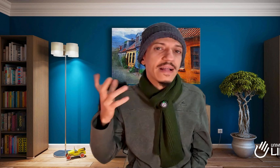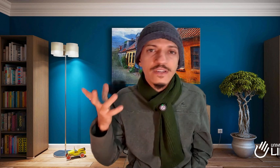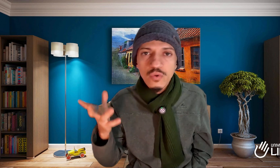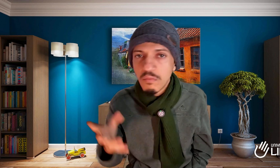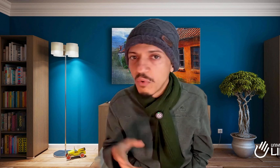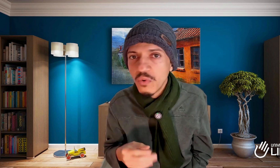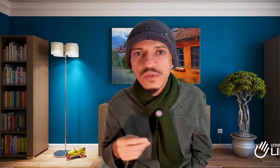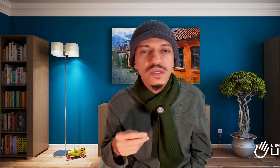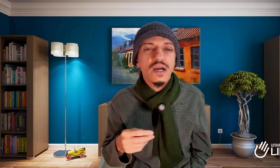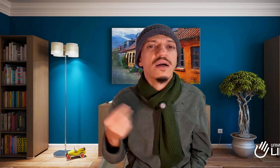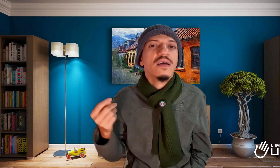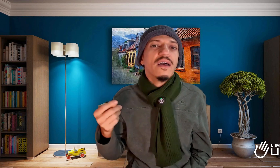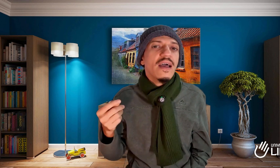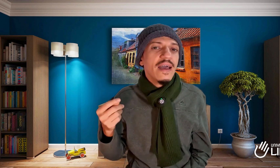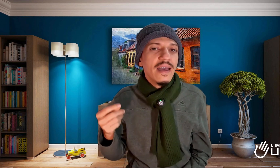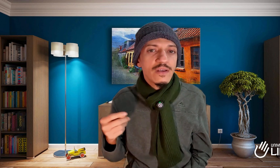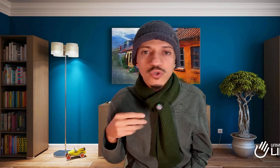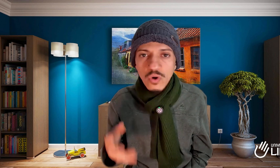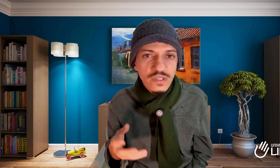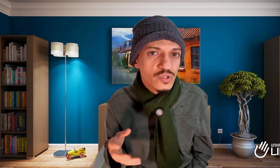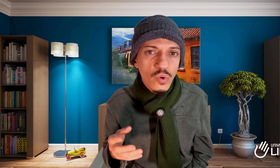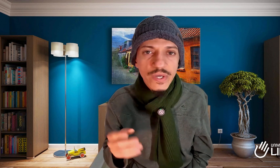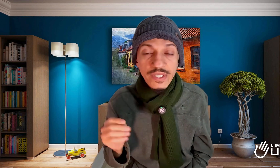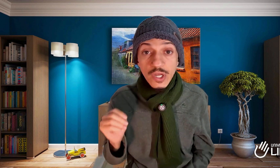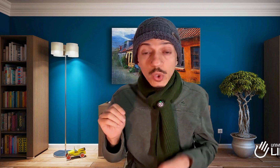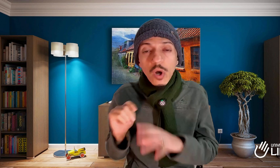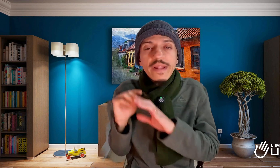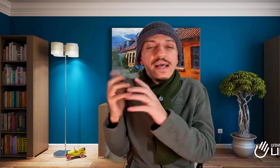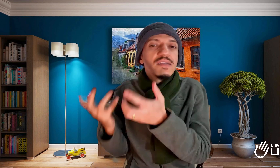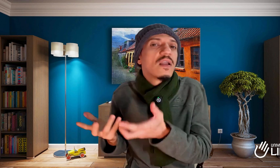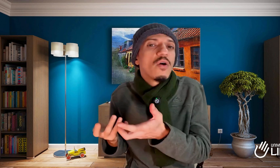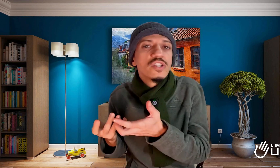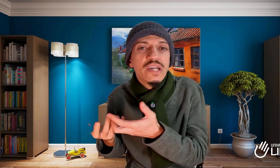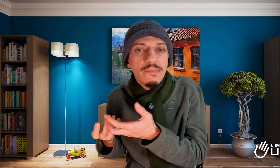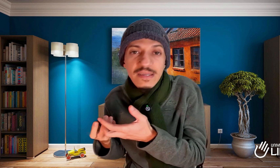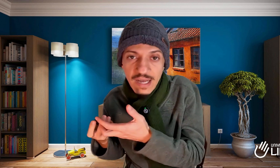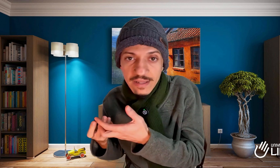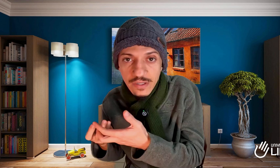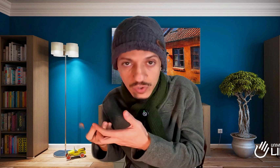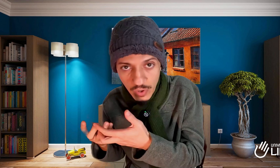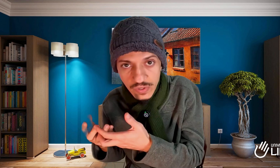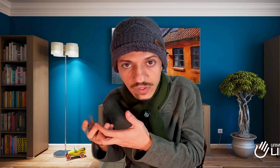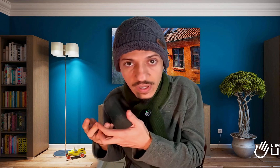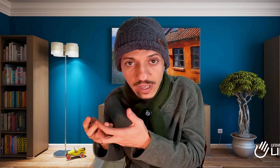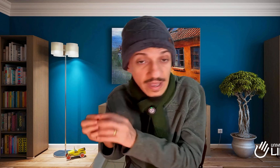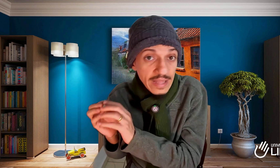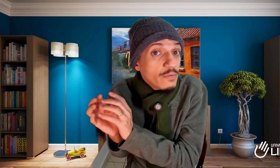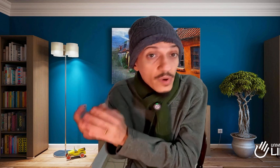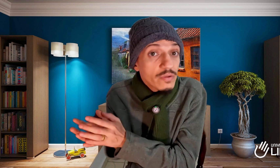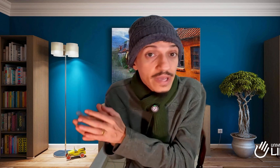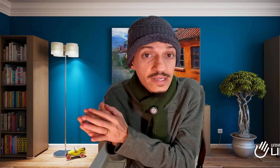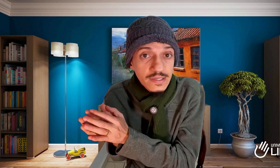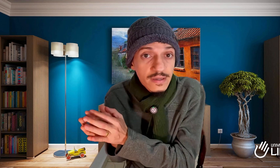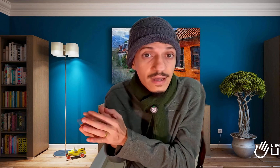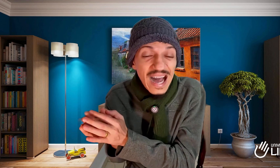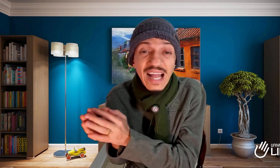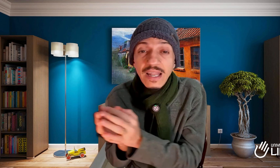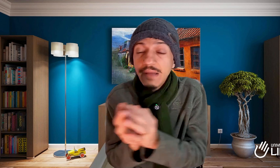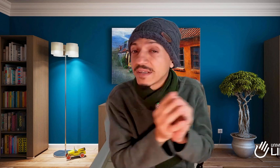com música, sons das coisas, toda essa lógica baseada em sons é do português. A Libras não